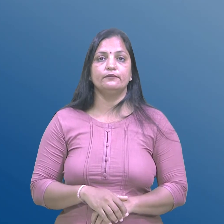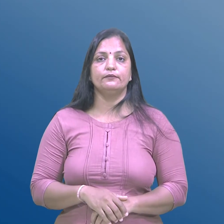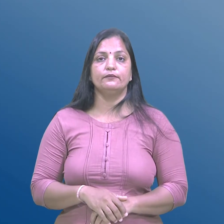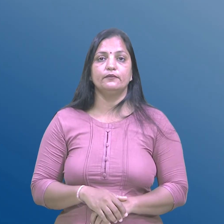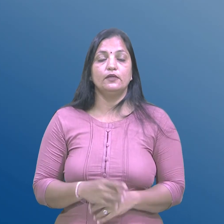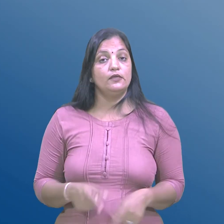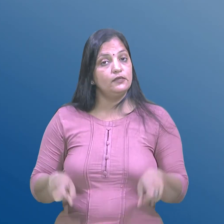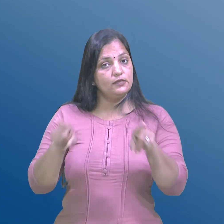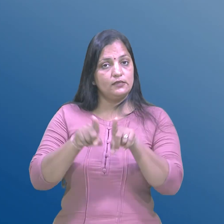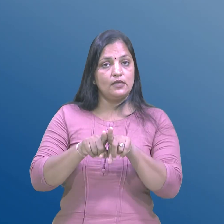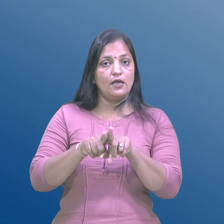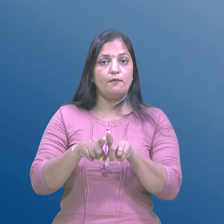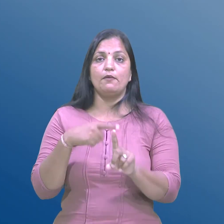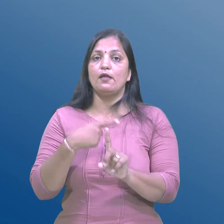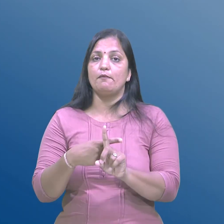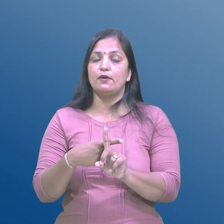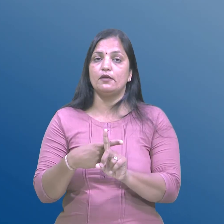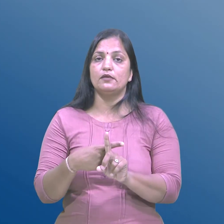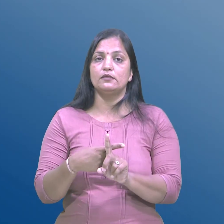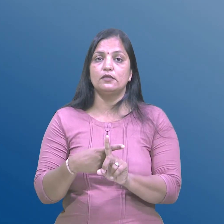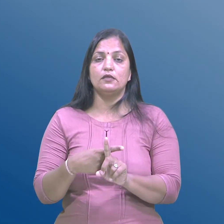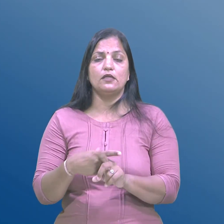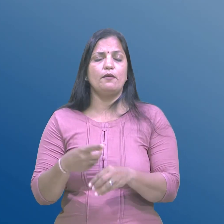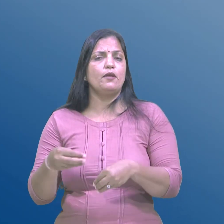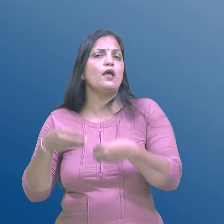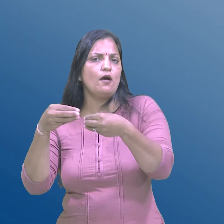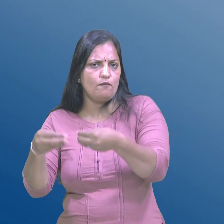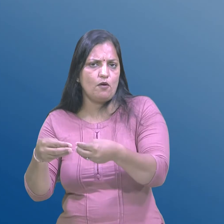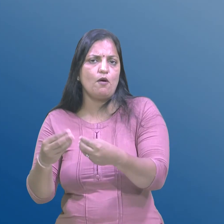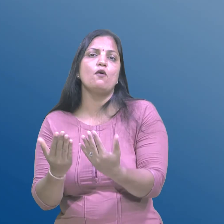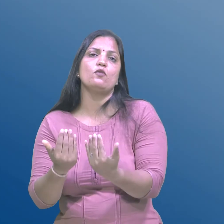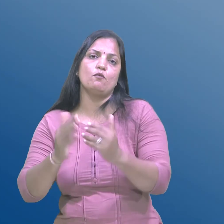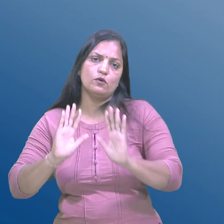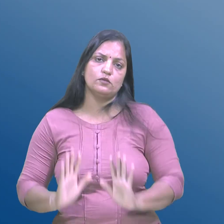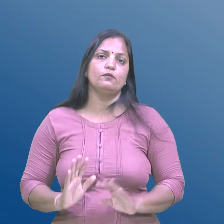તેવું અને તેમના સુધી પહોંચી શકે તેવું હોય.